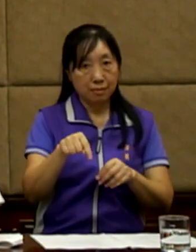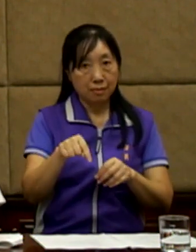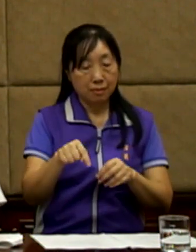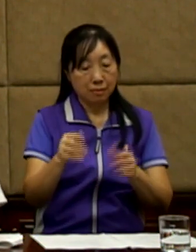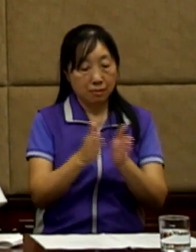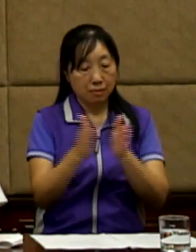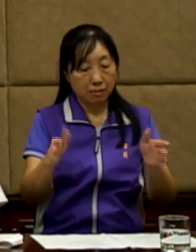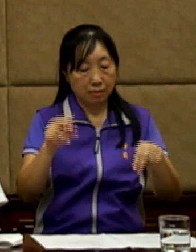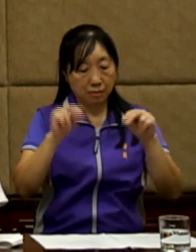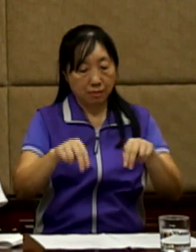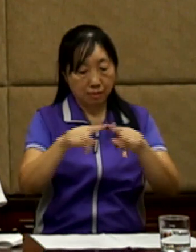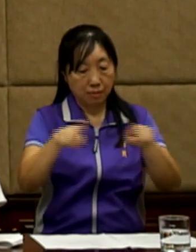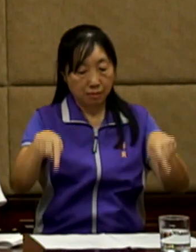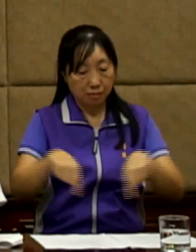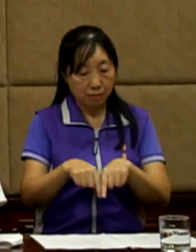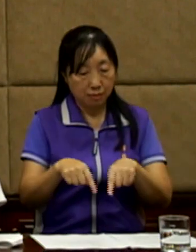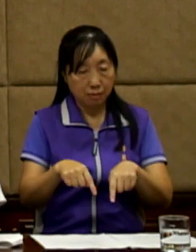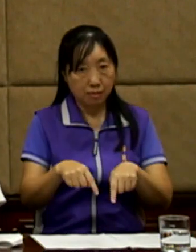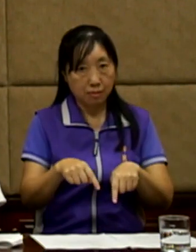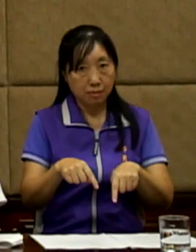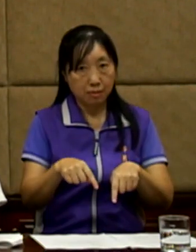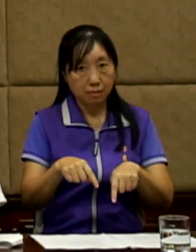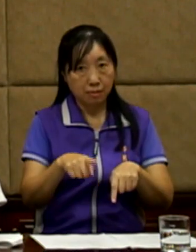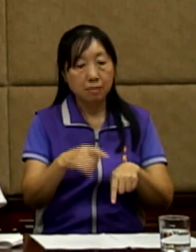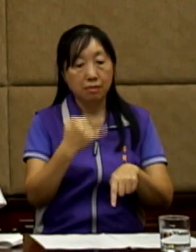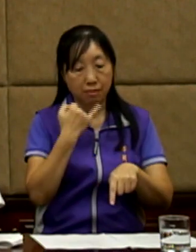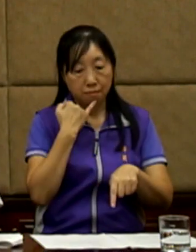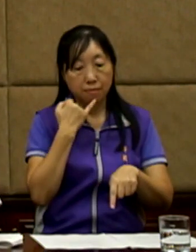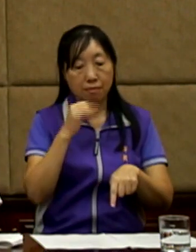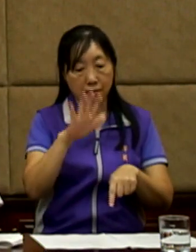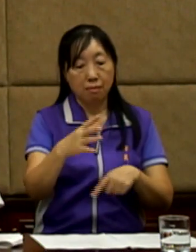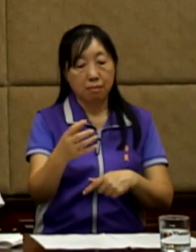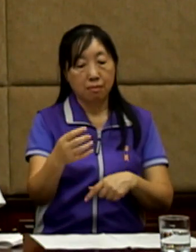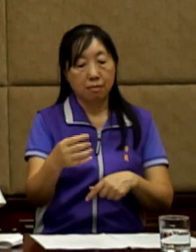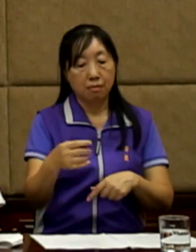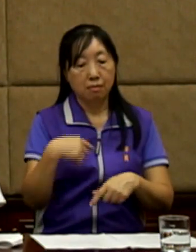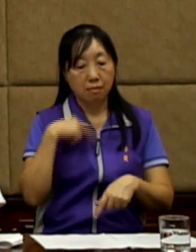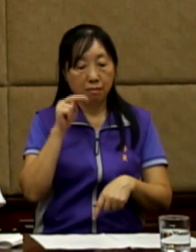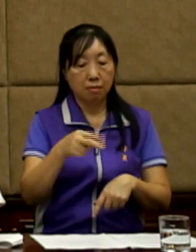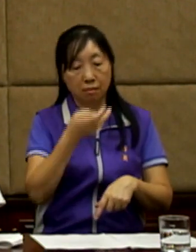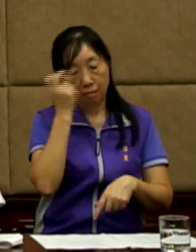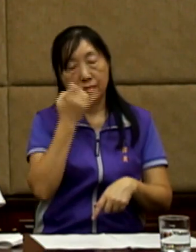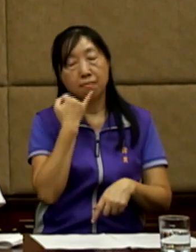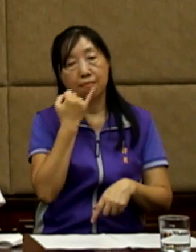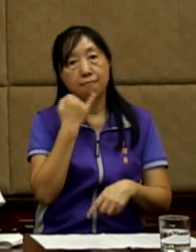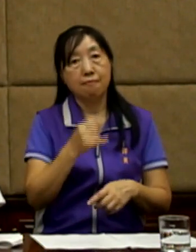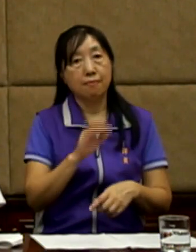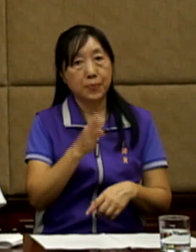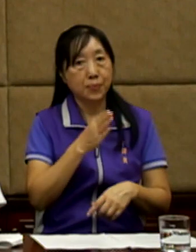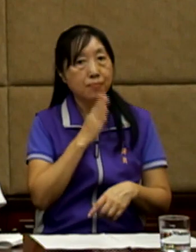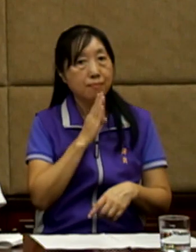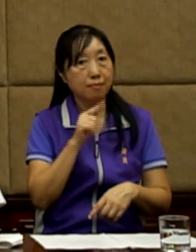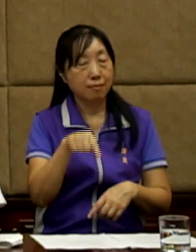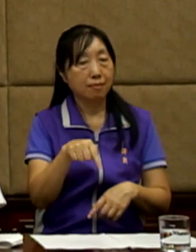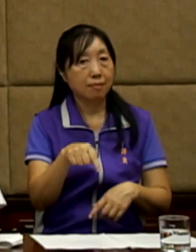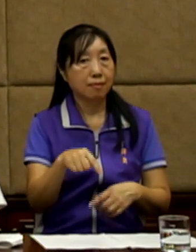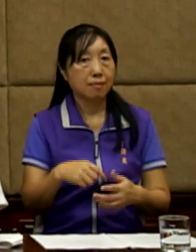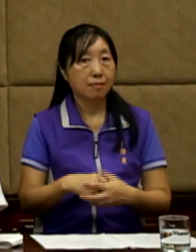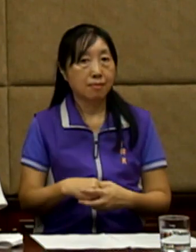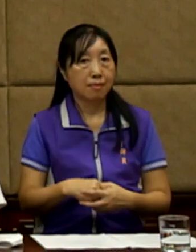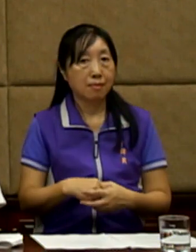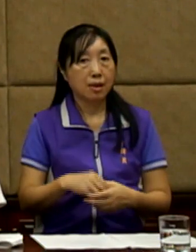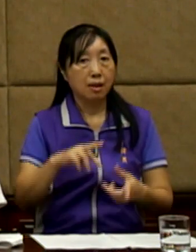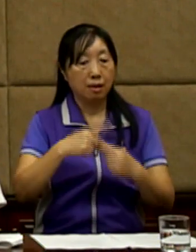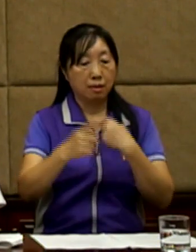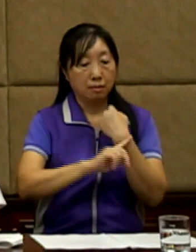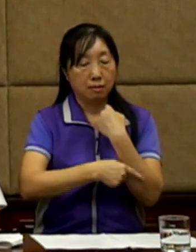交易的契约里面是，可以提供一些资讯的，很清楚这样子啊。但是我想说，这个还是有因为有法